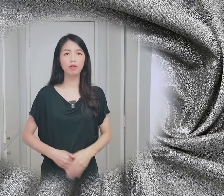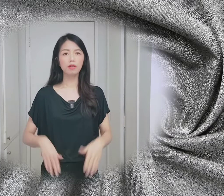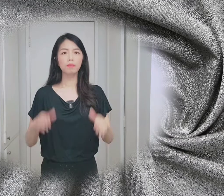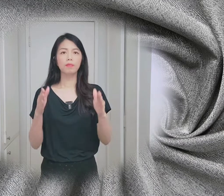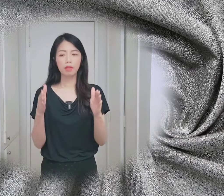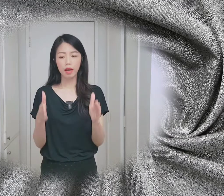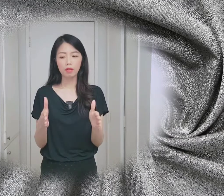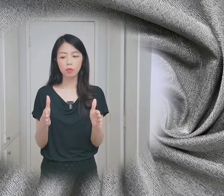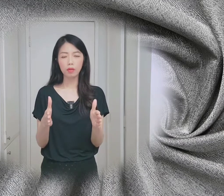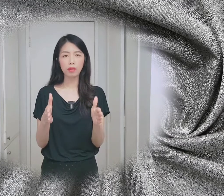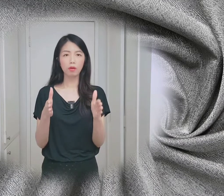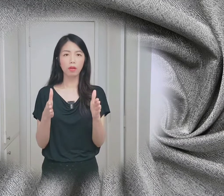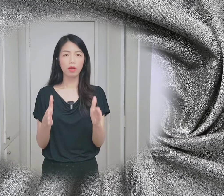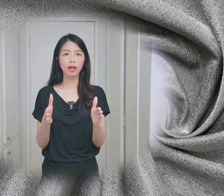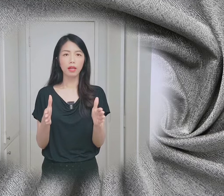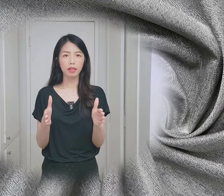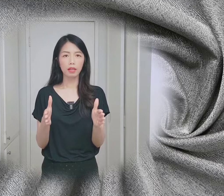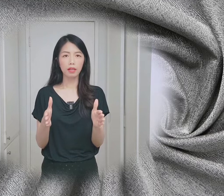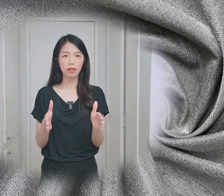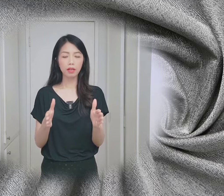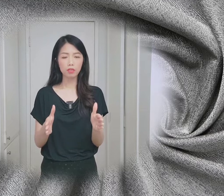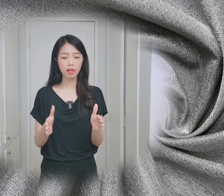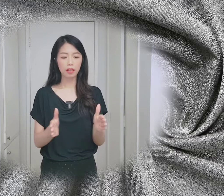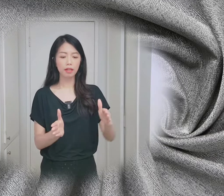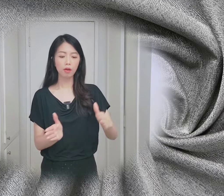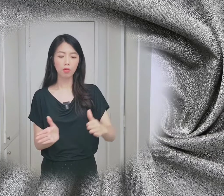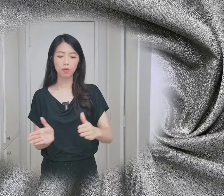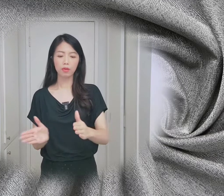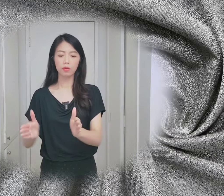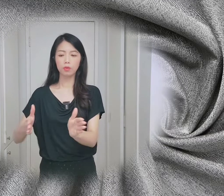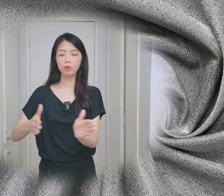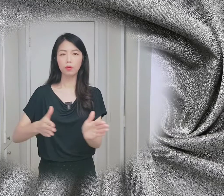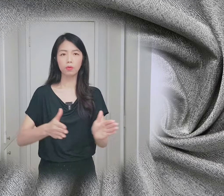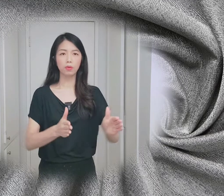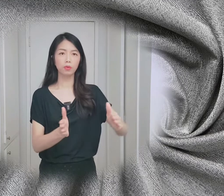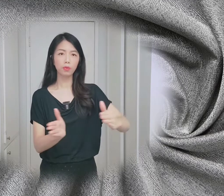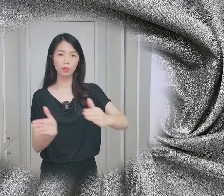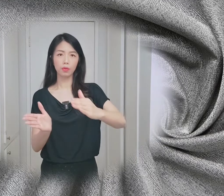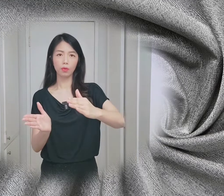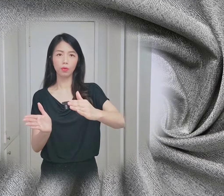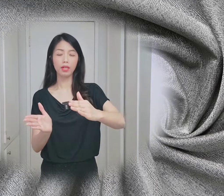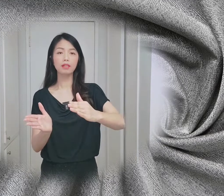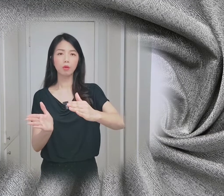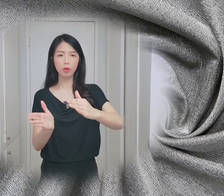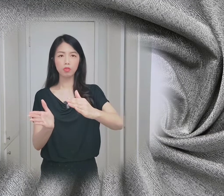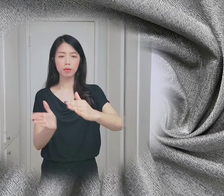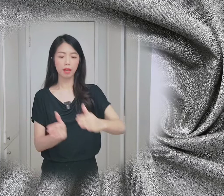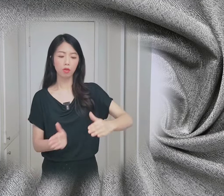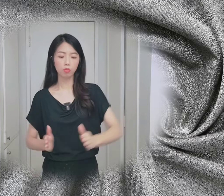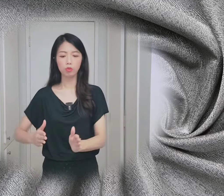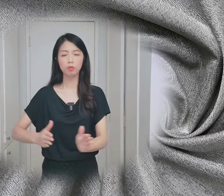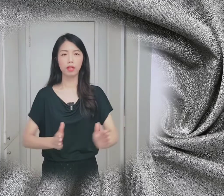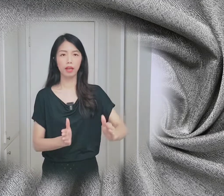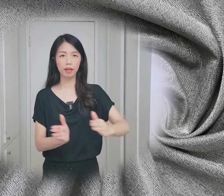뜻의 수어는 양손을 이렇게 나란히 해주신 상태에서 왼쪽으로 오른쪽으로 왼쪽으로 길처럼 표현해 주시면